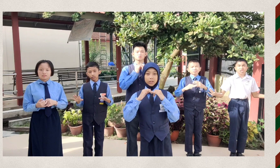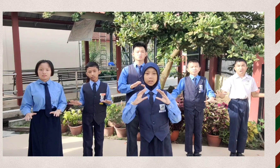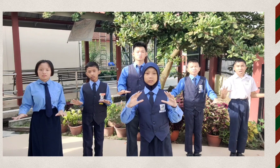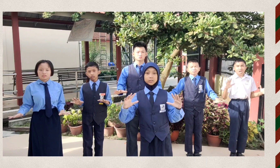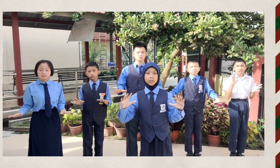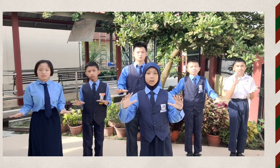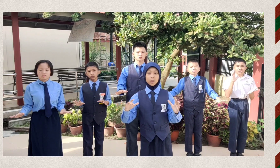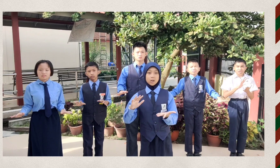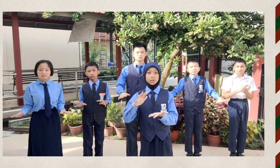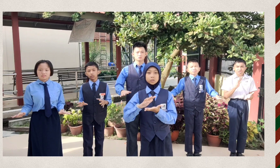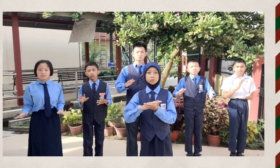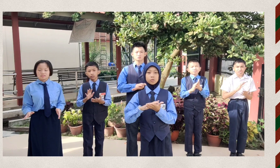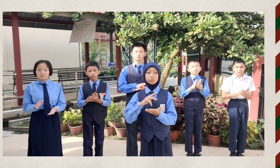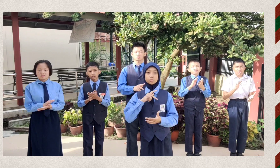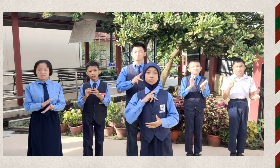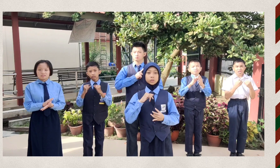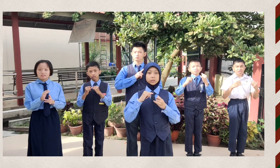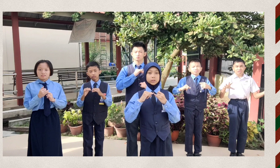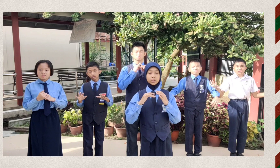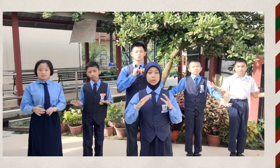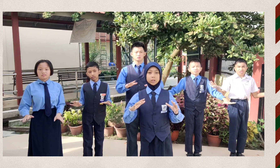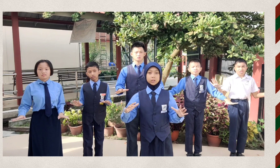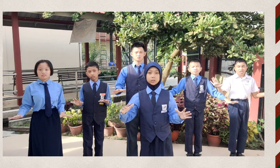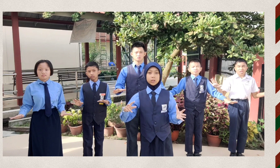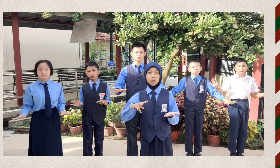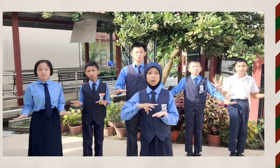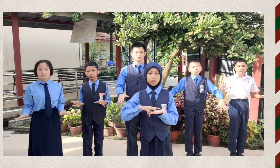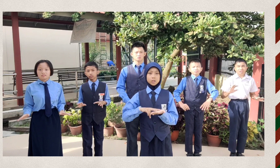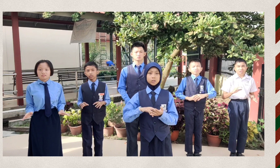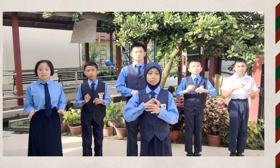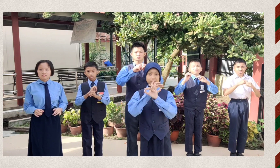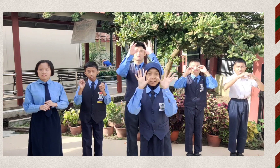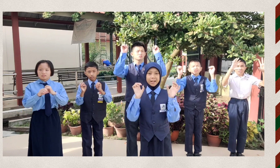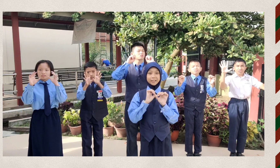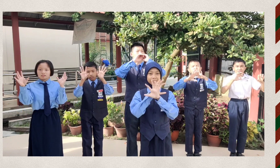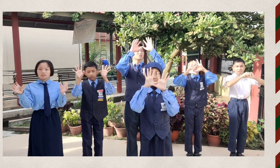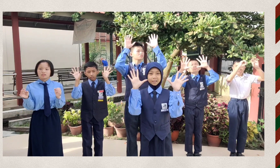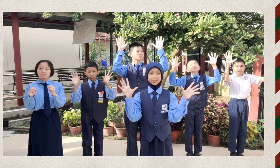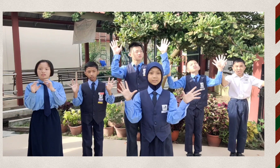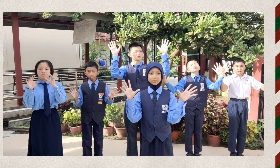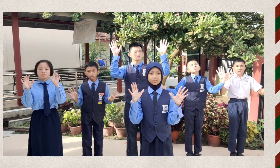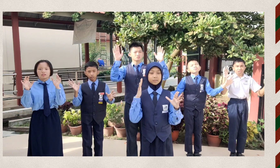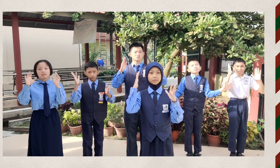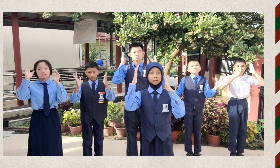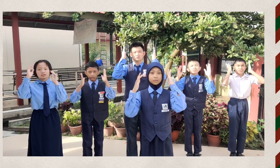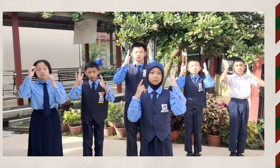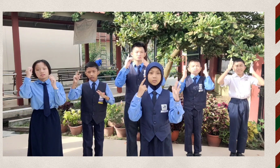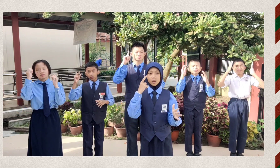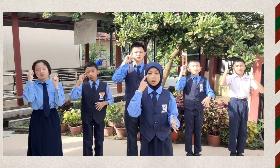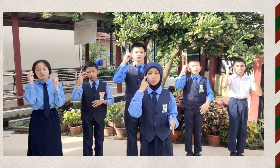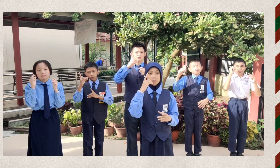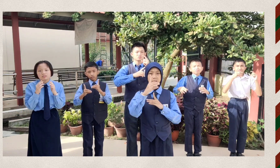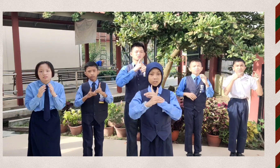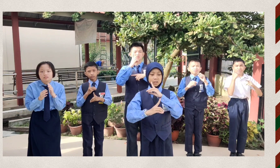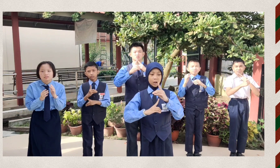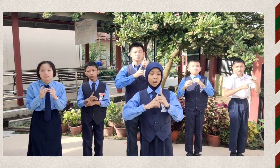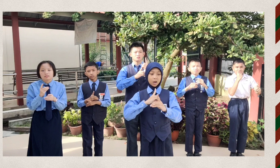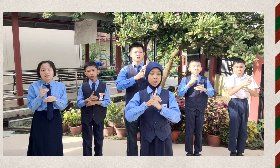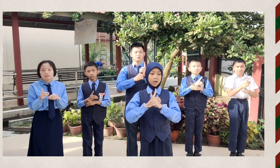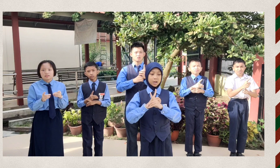Sekolahku sejahtera, sekolahku sejahtera, gemilanglah Malaysia di mata